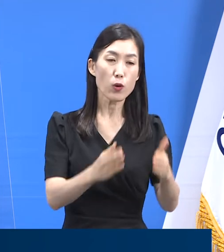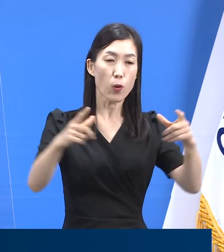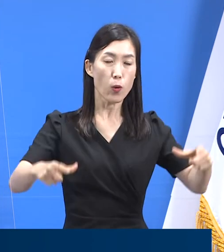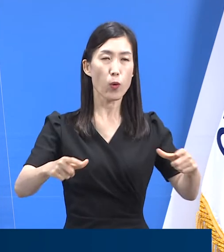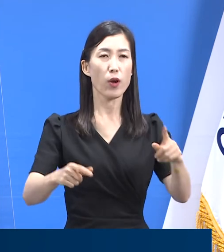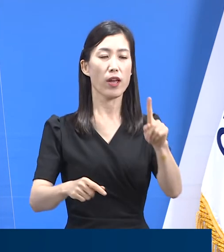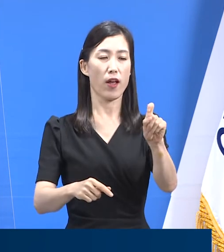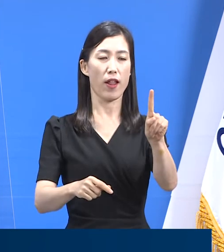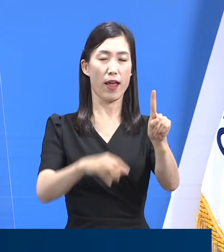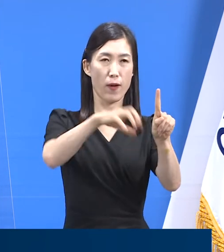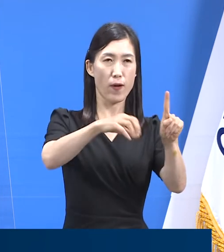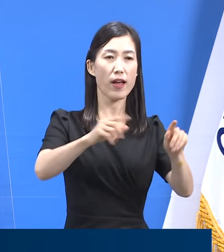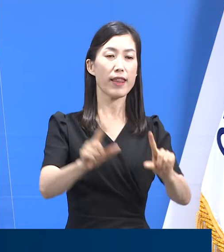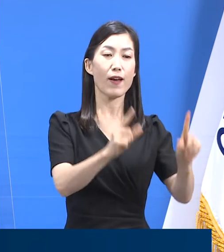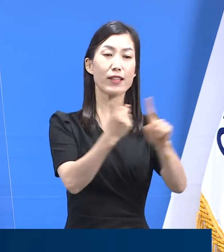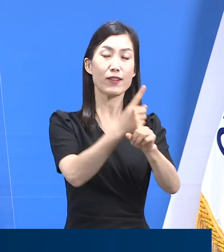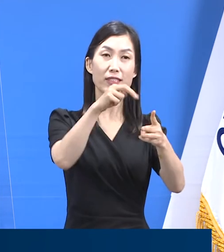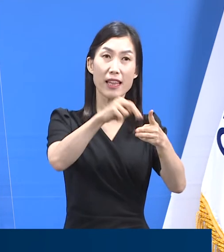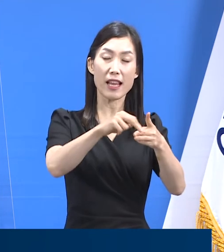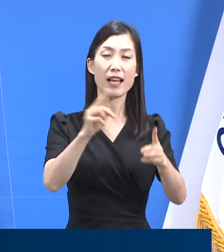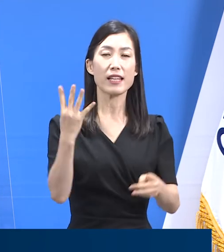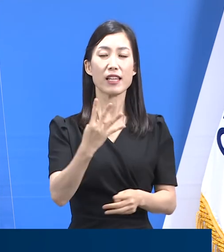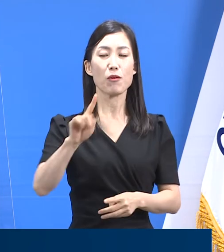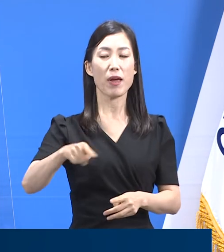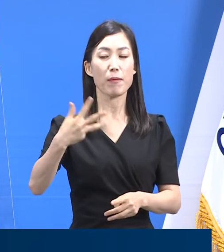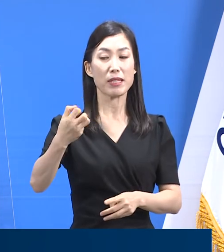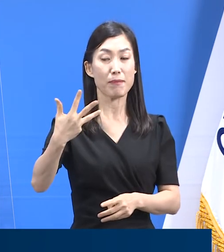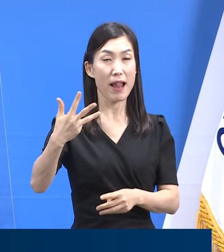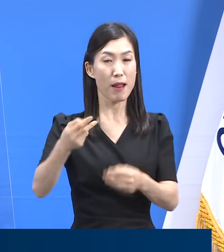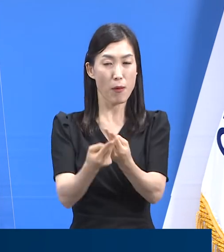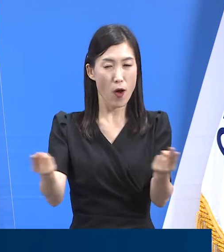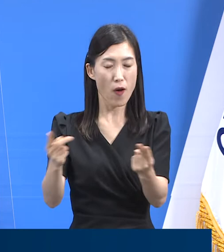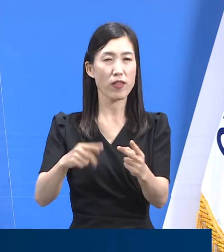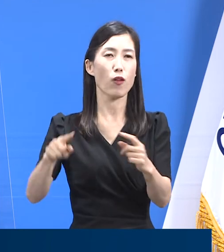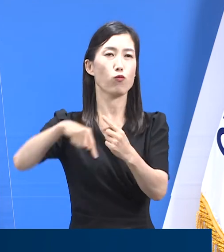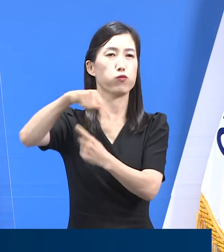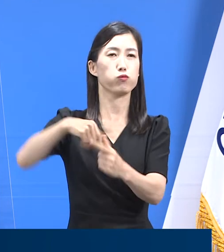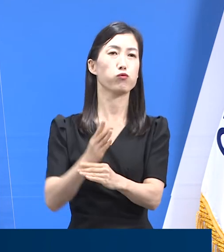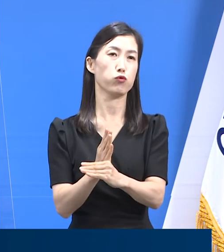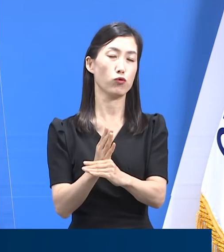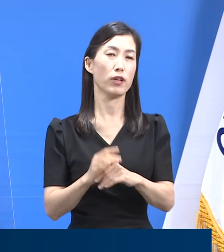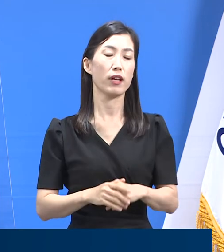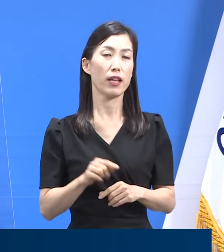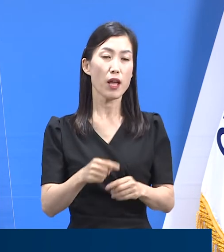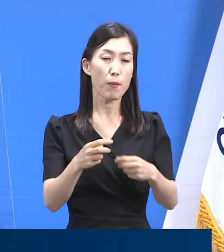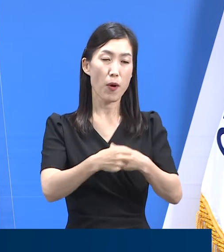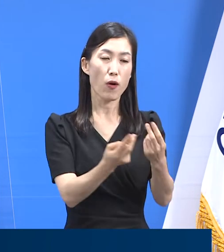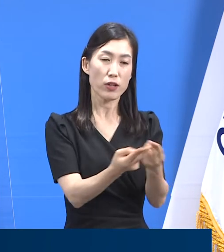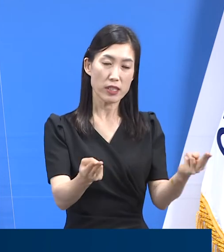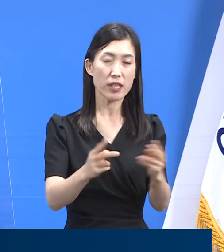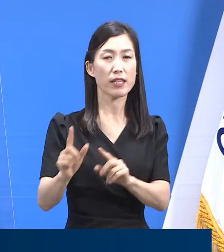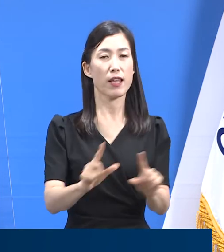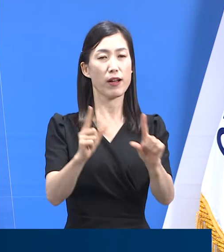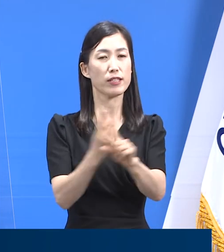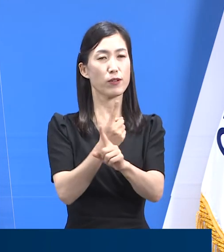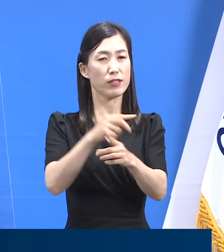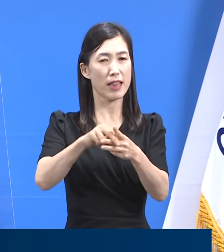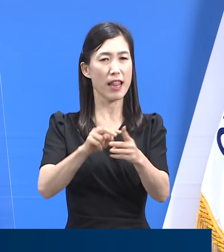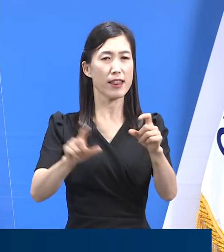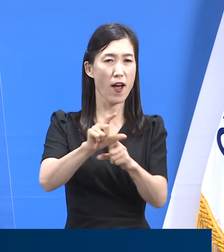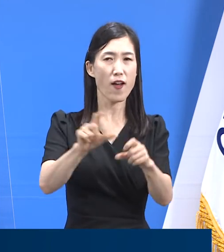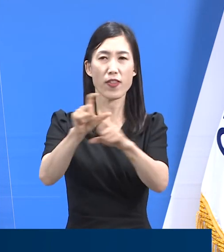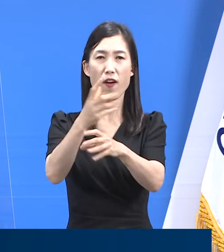11개의 생활치료센터 4,188병상을 운영할 예정입니다. 이처럼 병상과 생활치료센터를 추가로